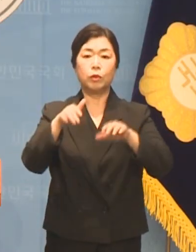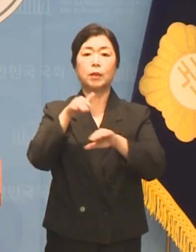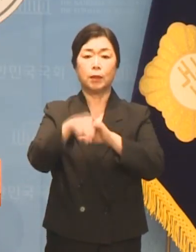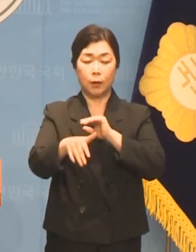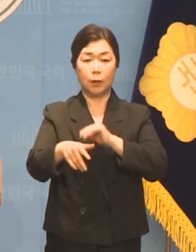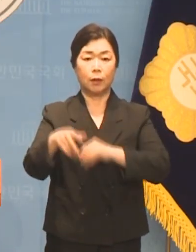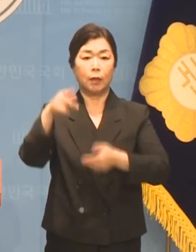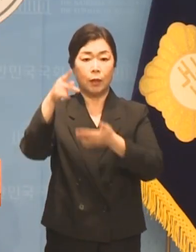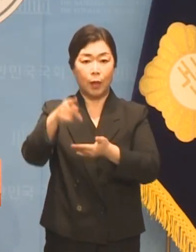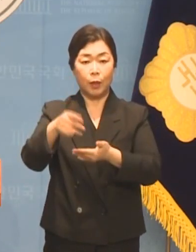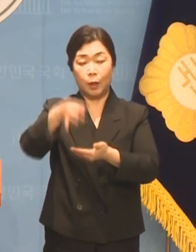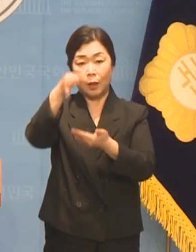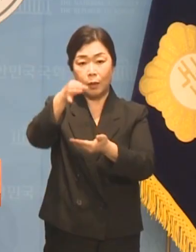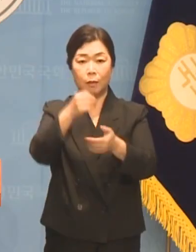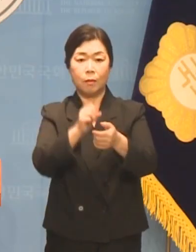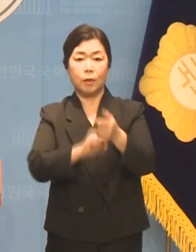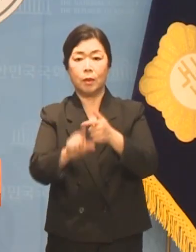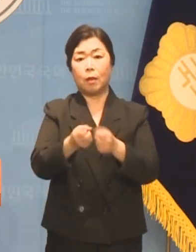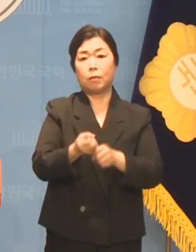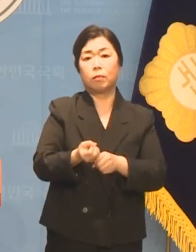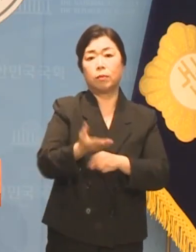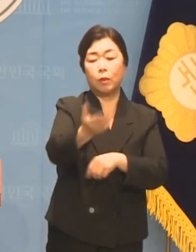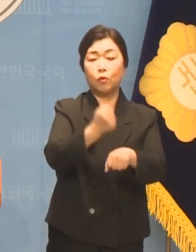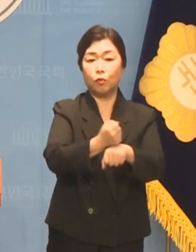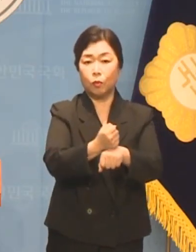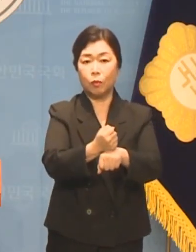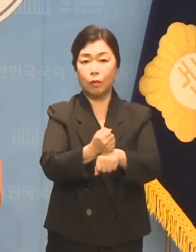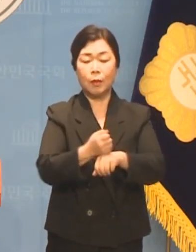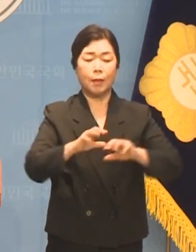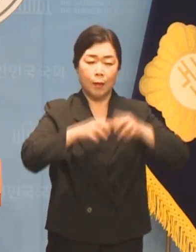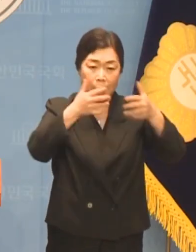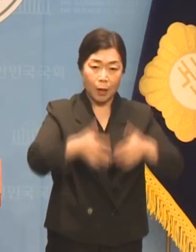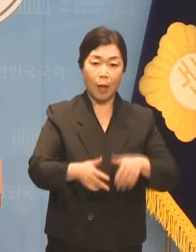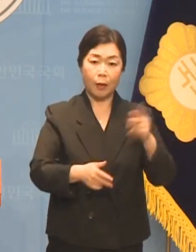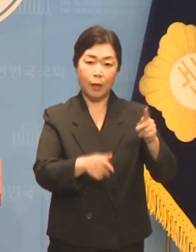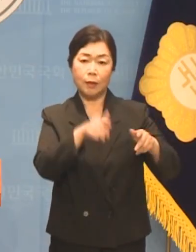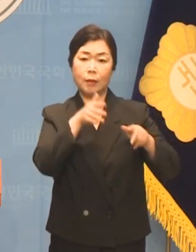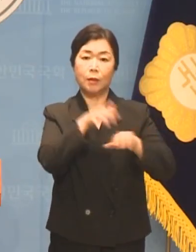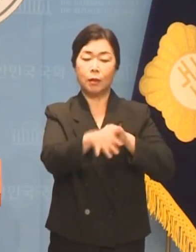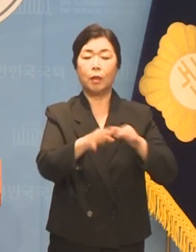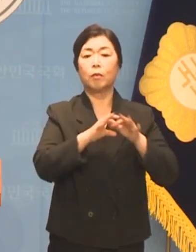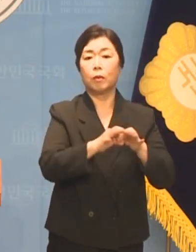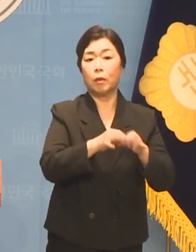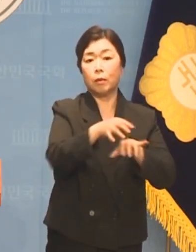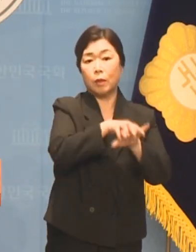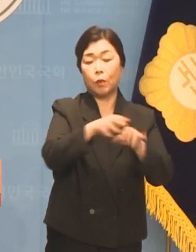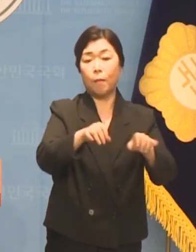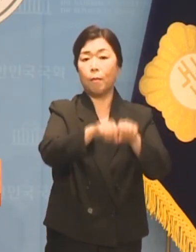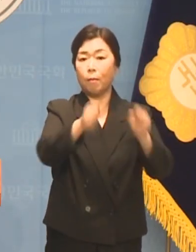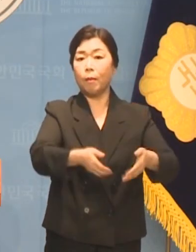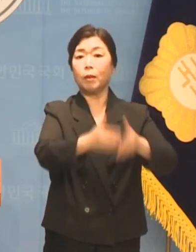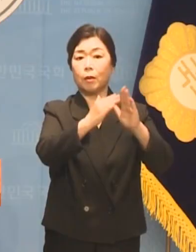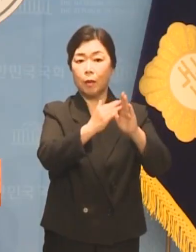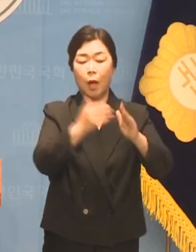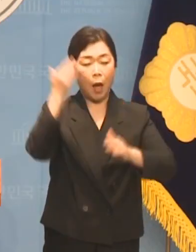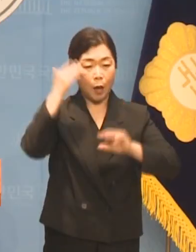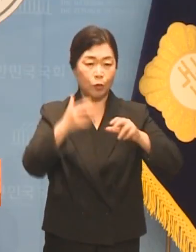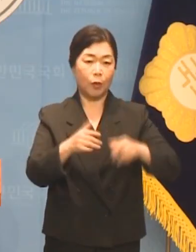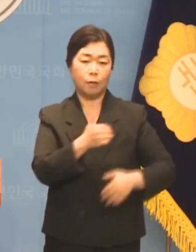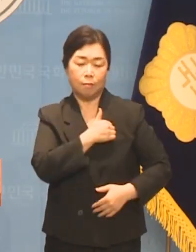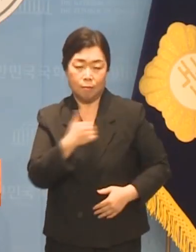K가치를 세계에 확산시키고 전 세계 K프렌즈 네트워크를 구축하여 대한민국의